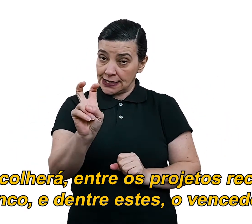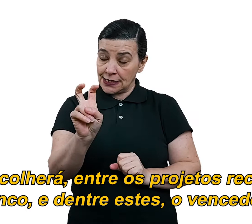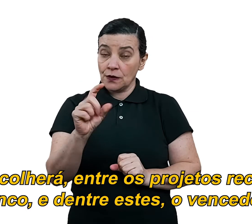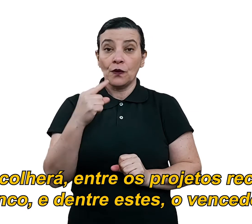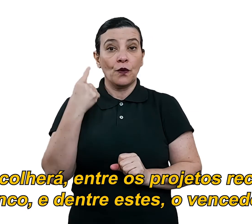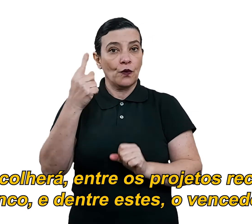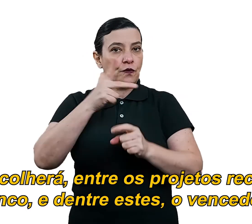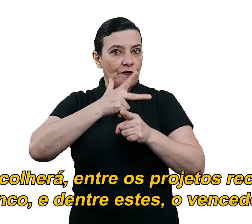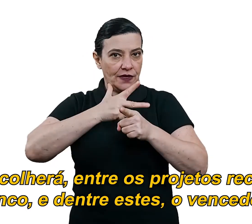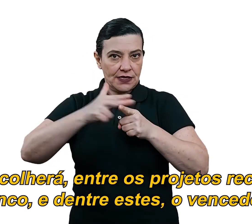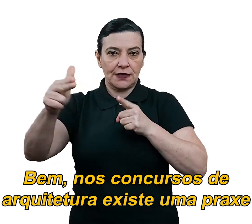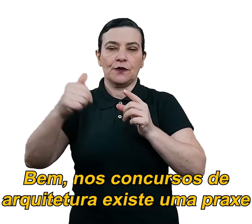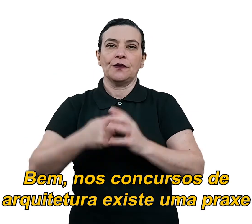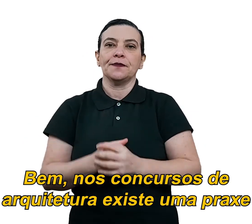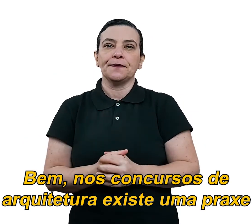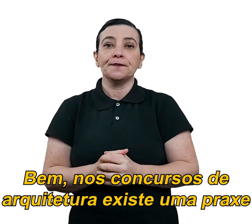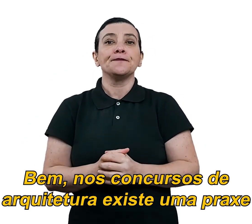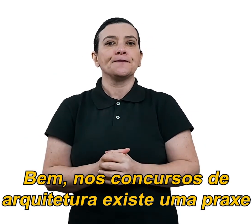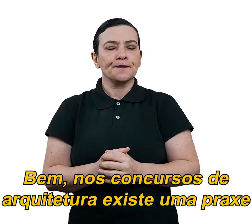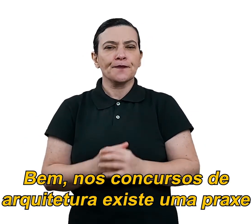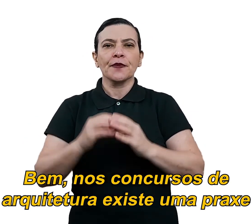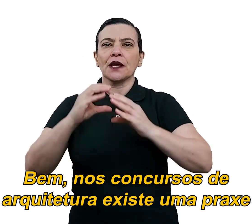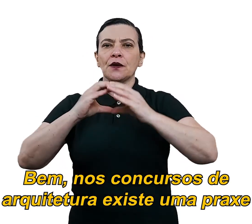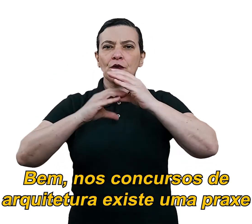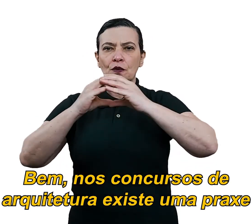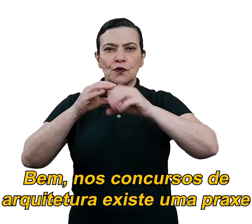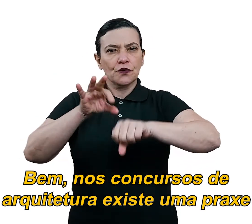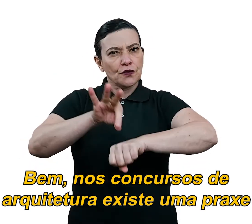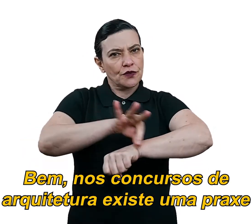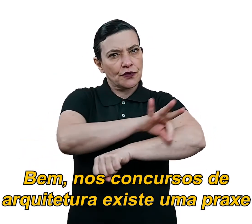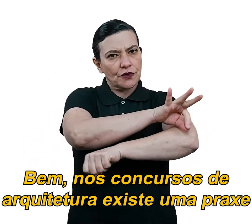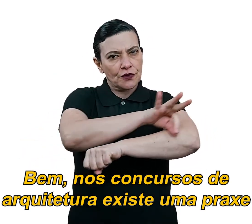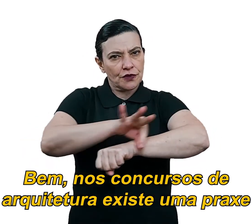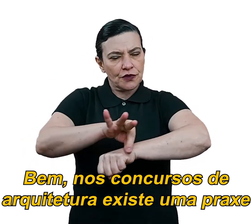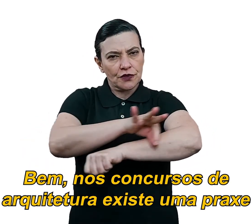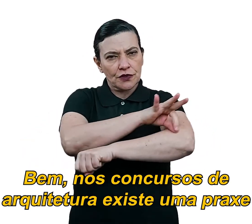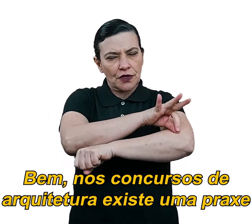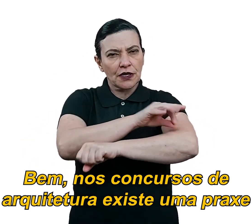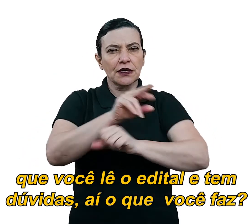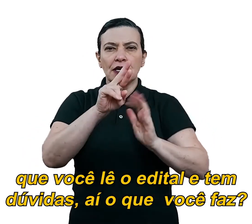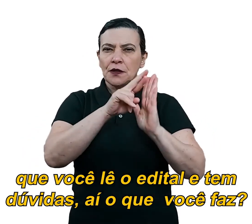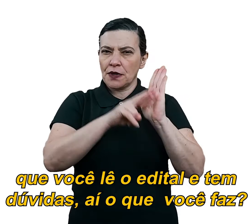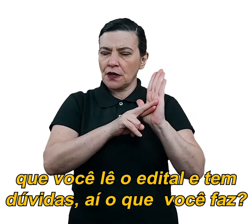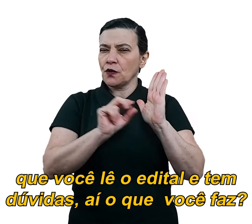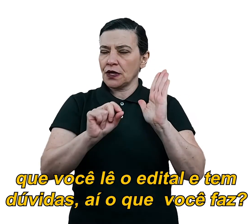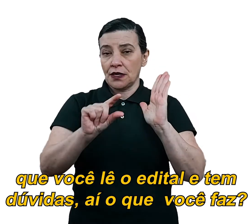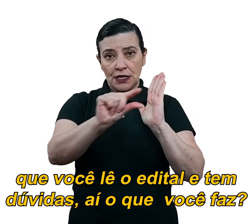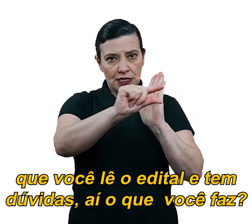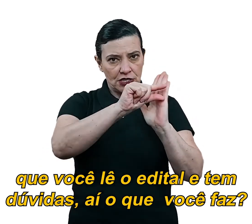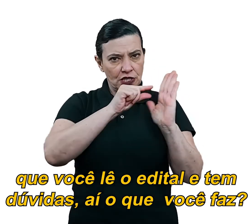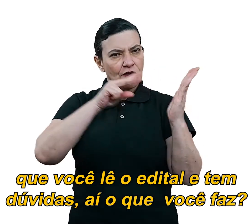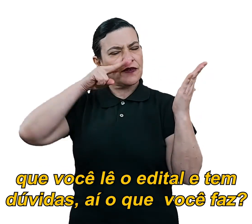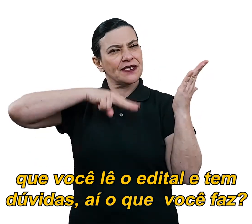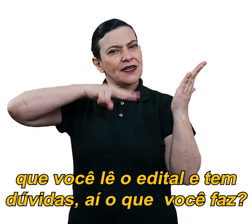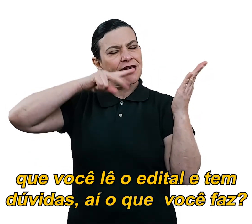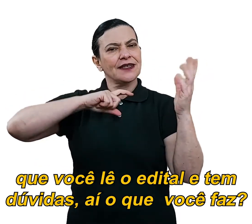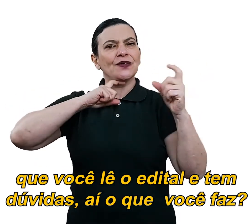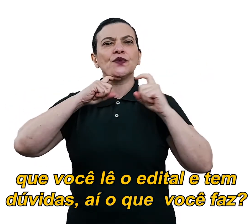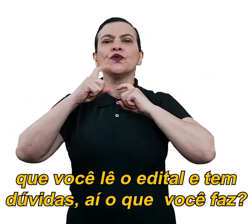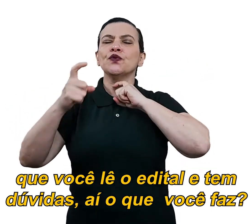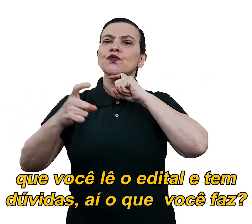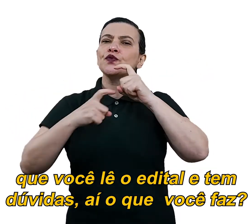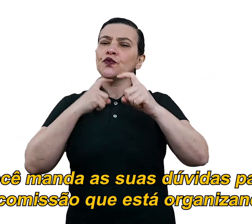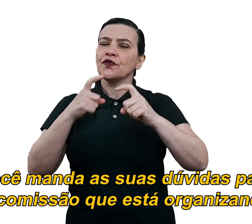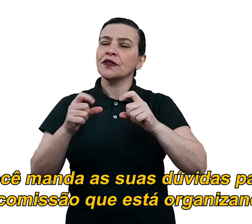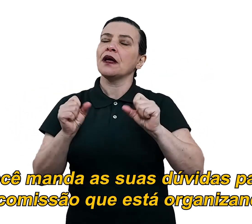dentre estes, o vencedor. Bem, nos concursos de arquitetura, existe uma praxe que você lê o edital e você tem dúvidas. Aí o que